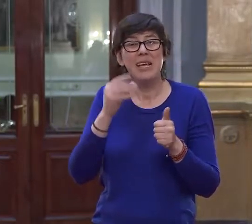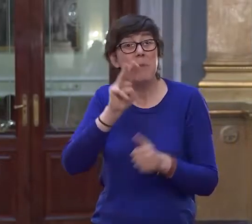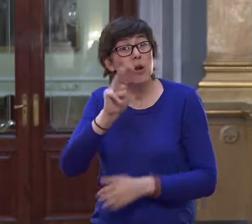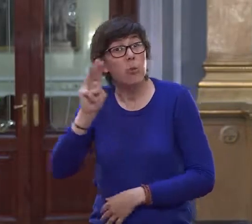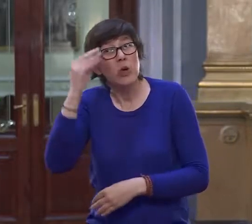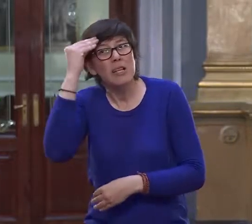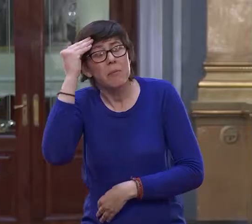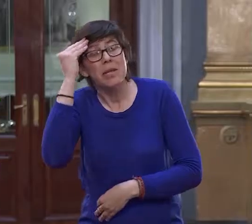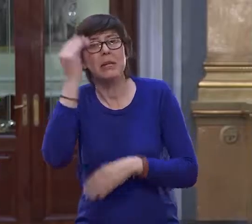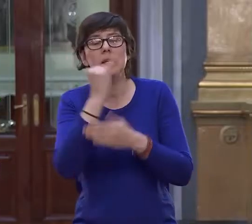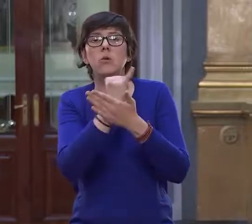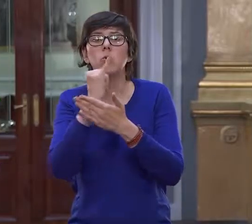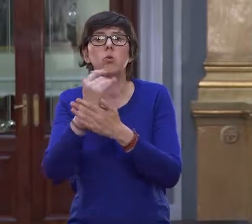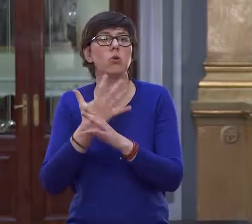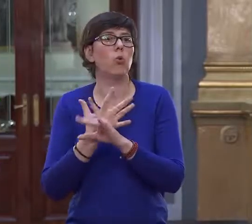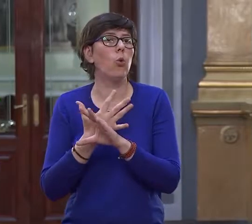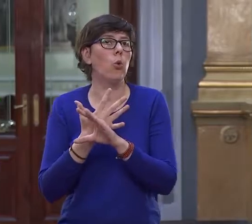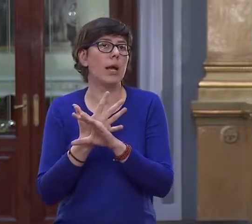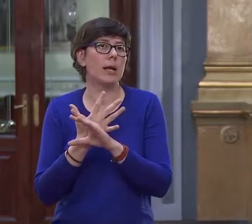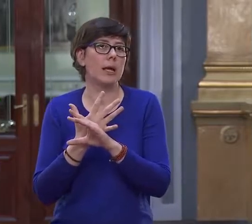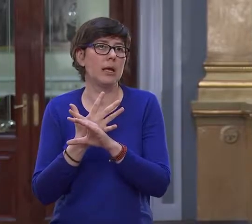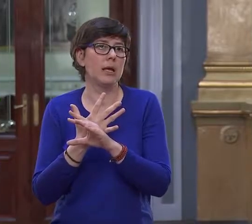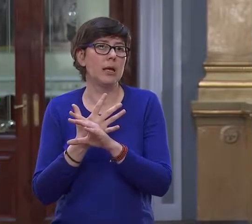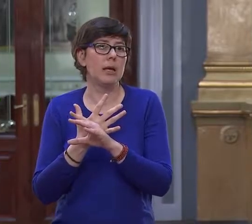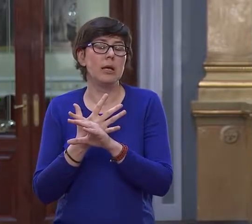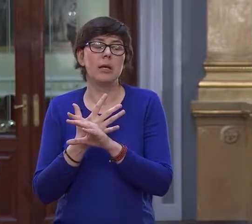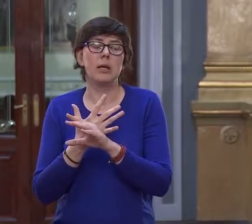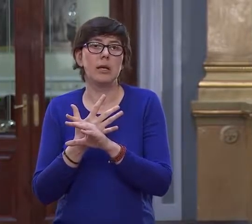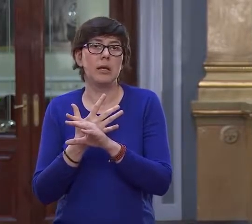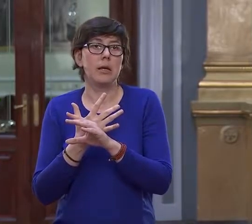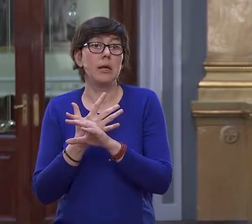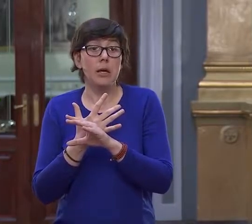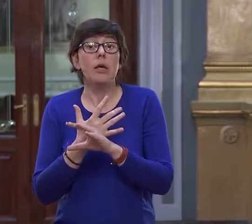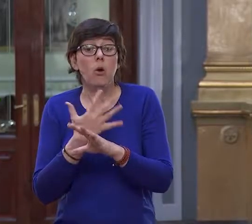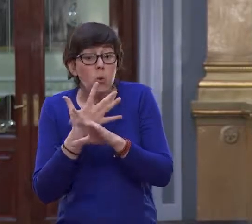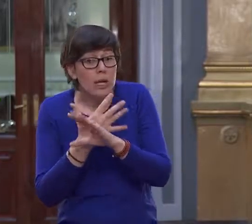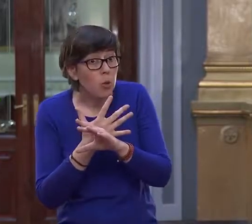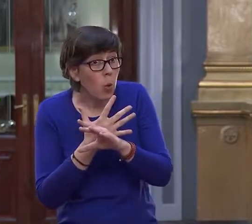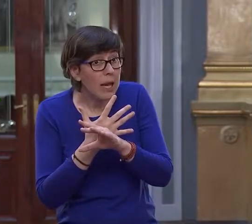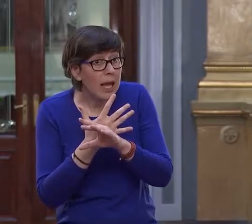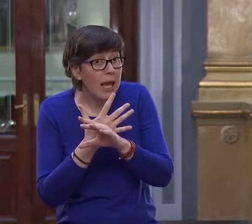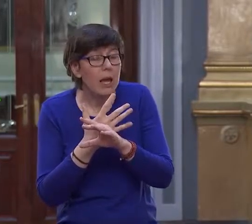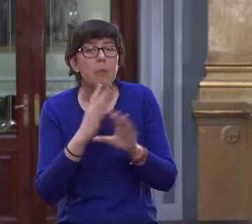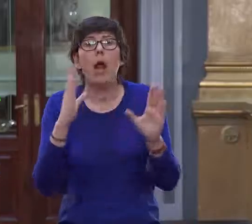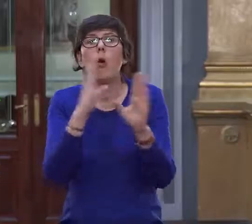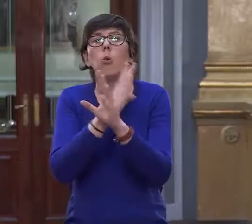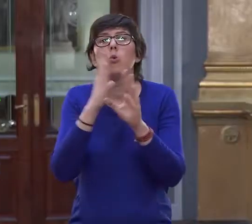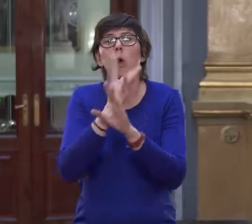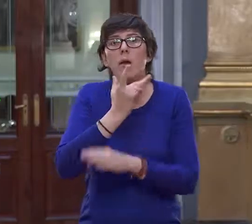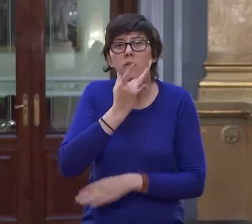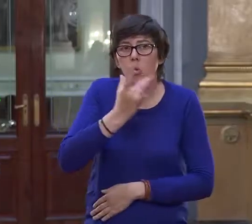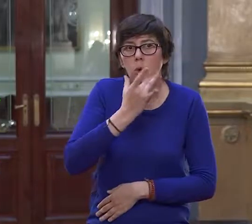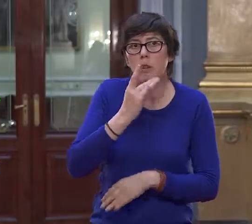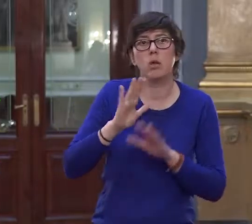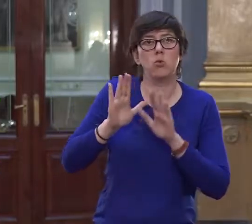de las instituciones en las que el PP las utiliza como un juguete para ocultar